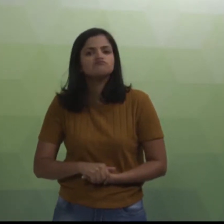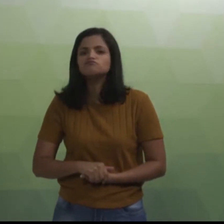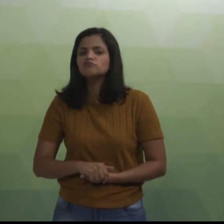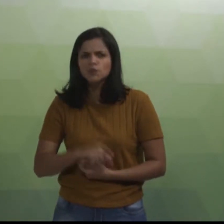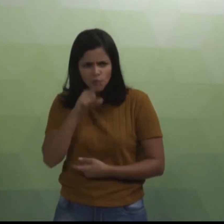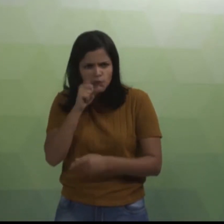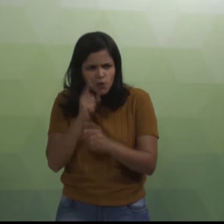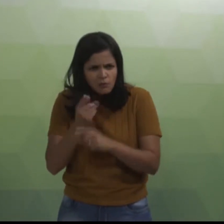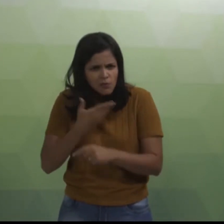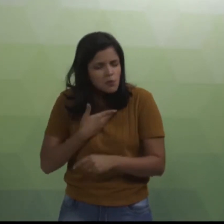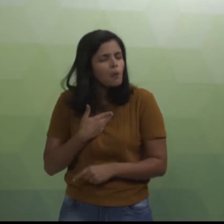o meu amigo.